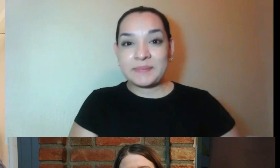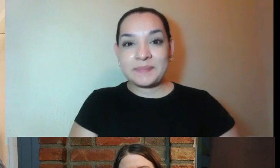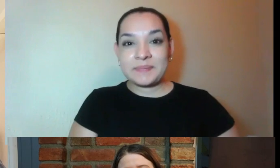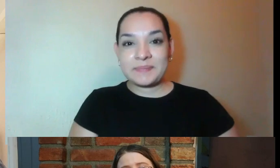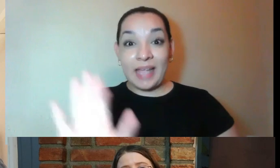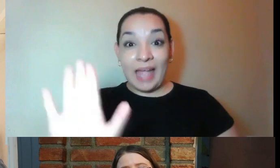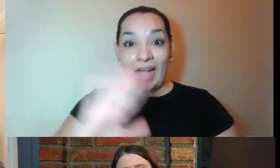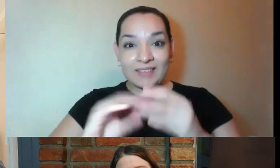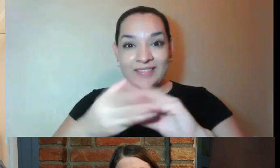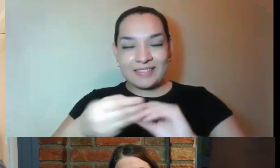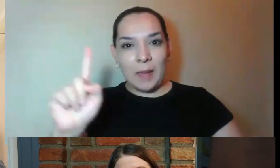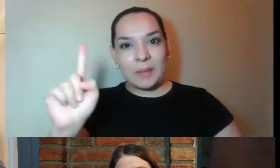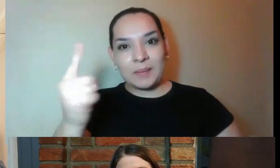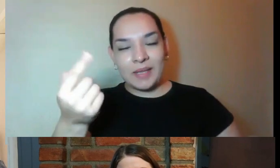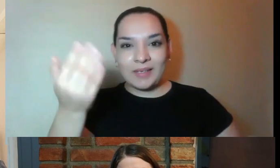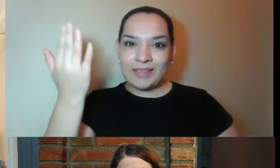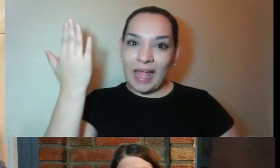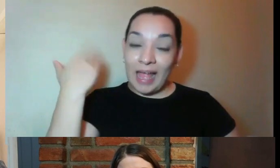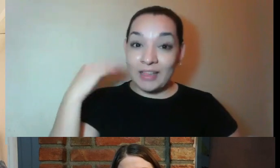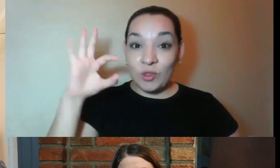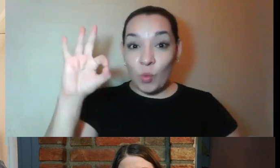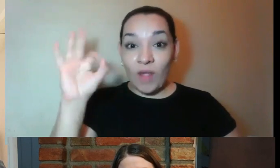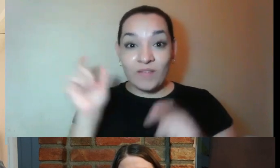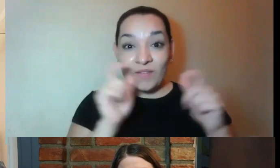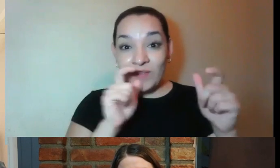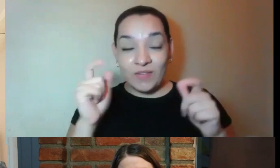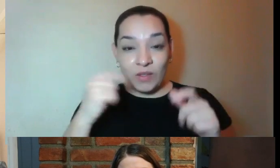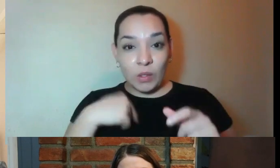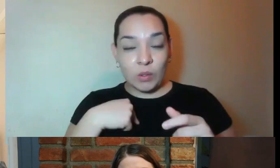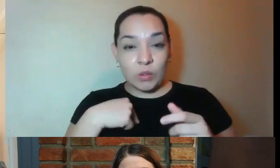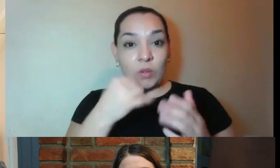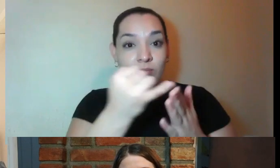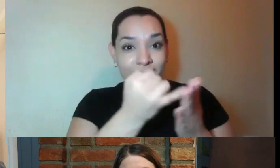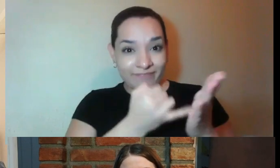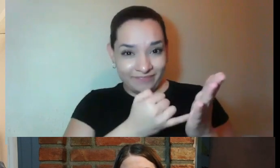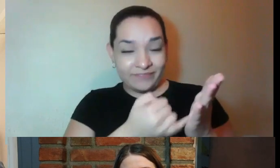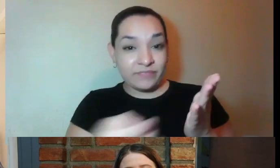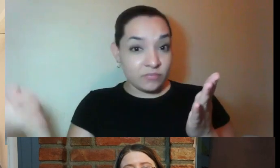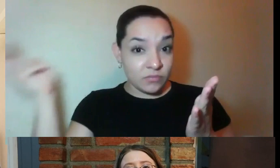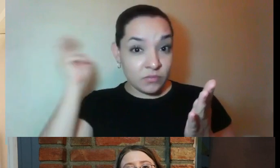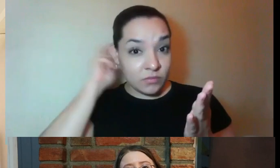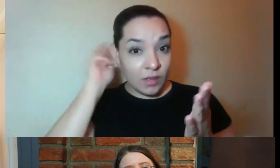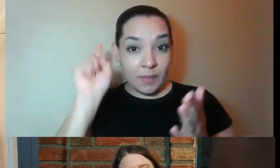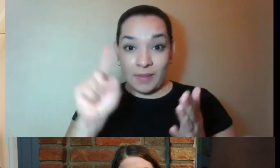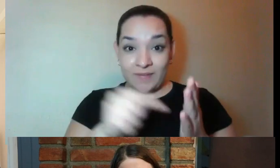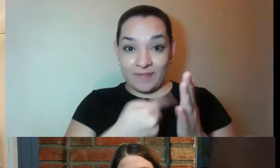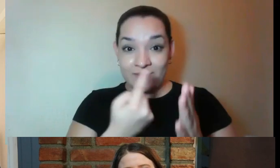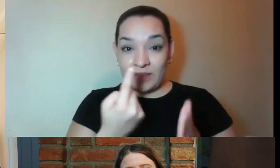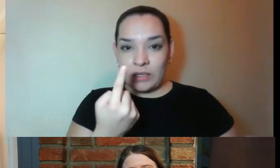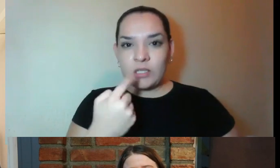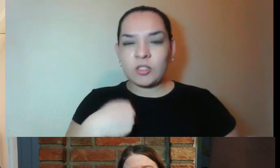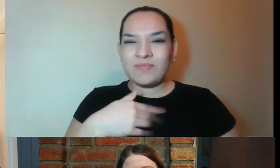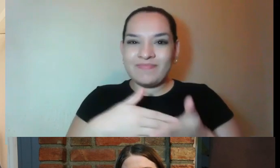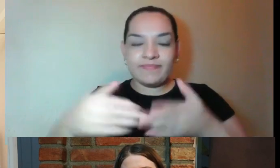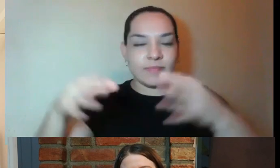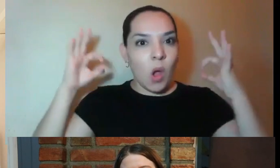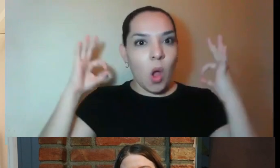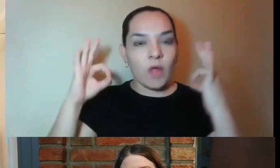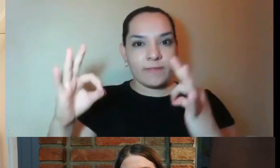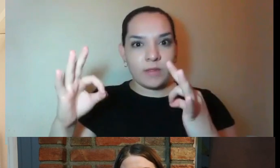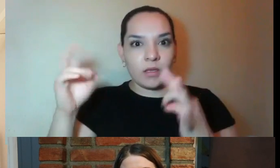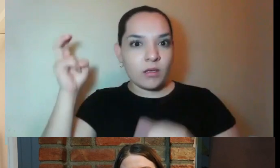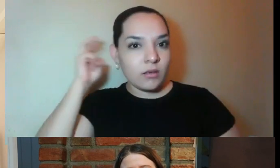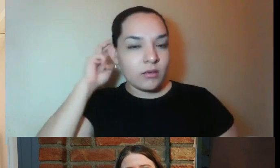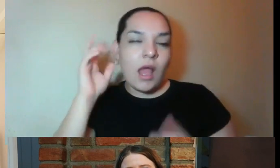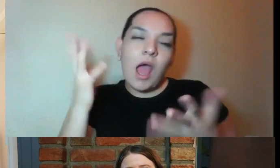En primera medida, cuando me operé a los 9 años, he tenido un rechazo muy grande hacia el implante